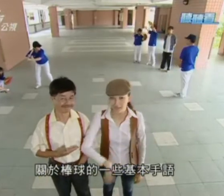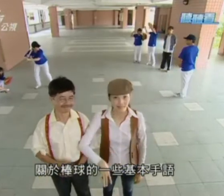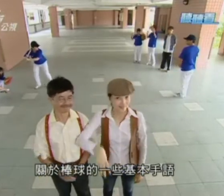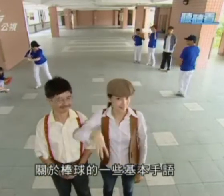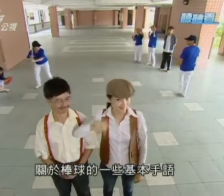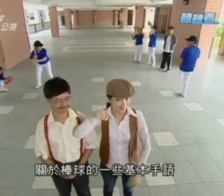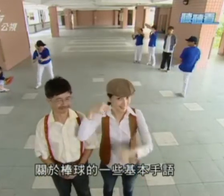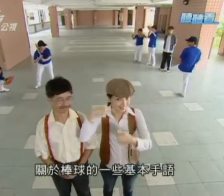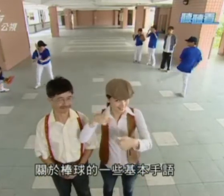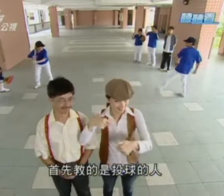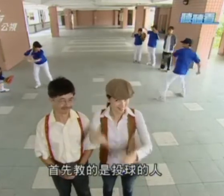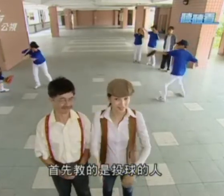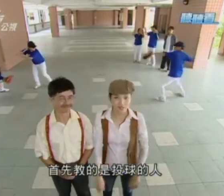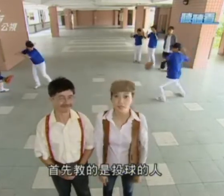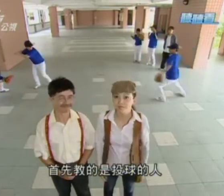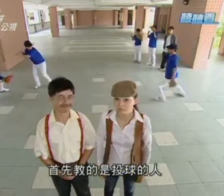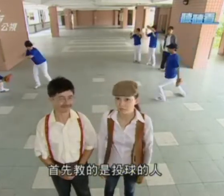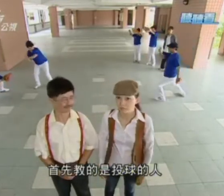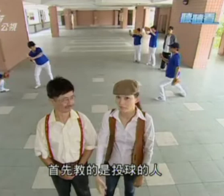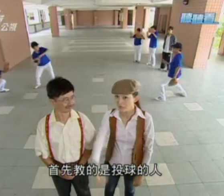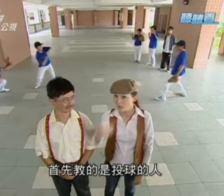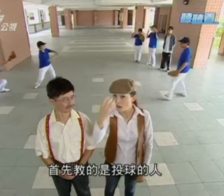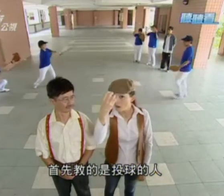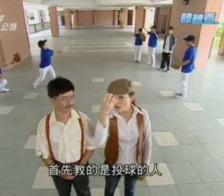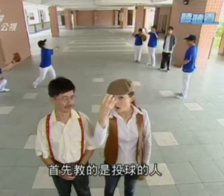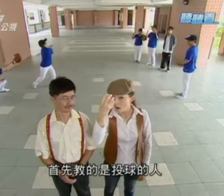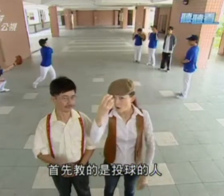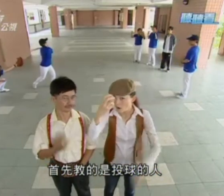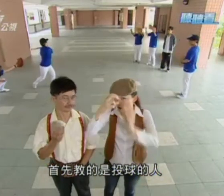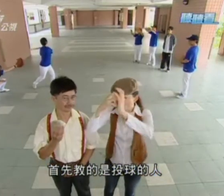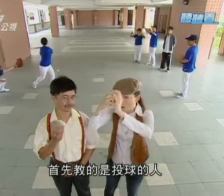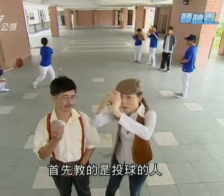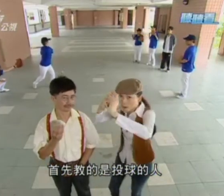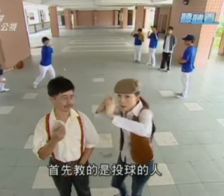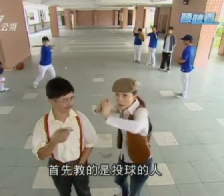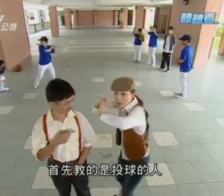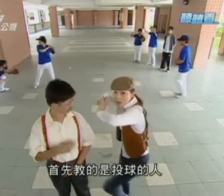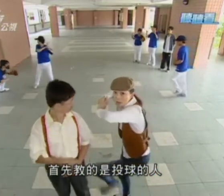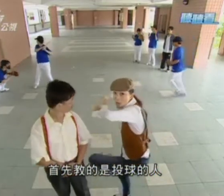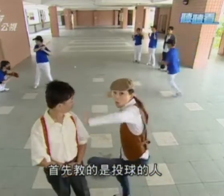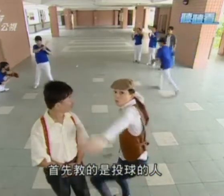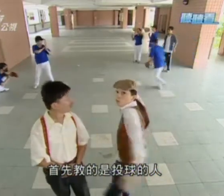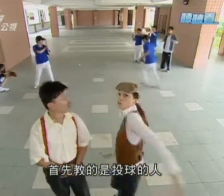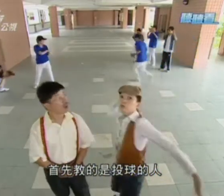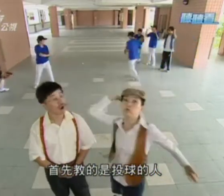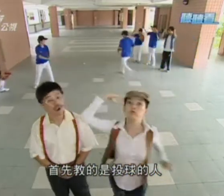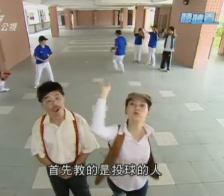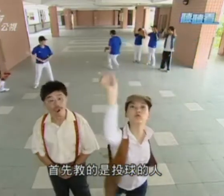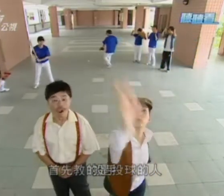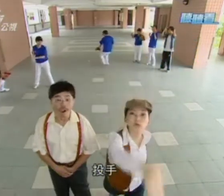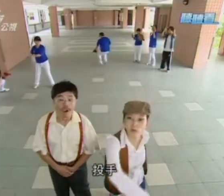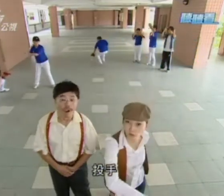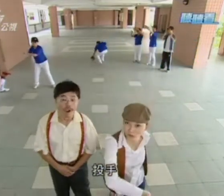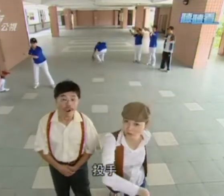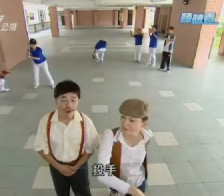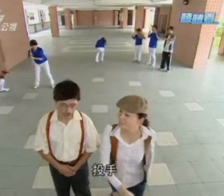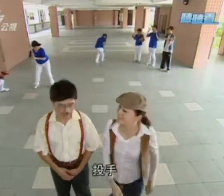语。首先教的是投球的人，投手。